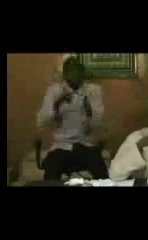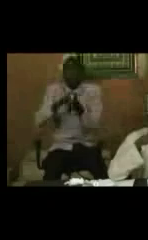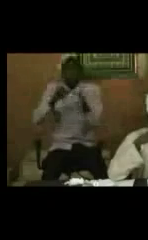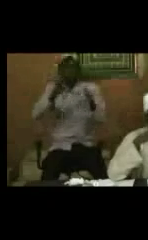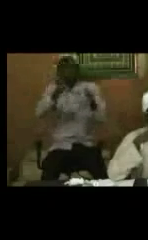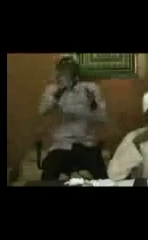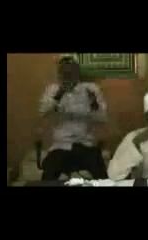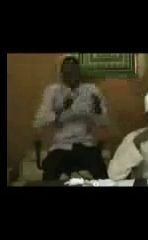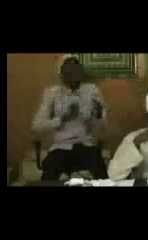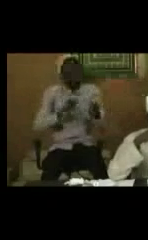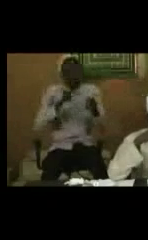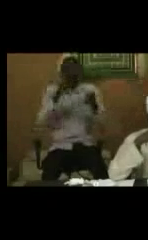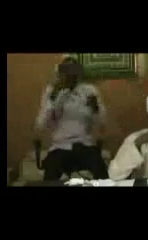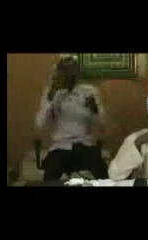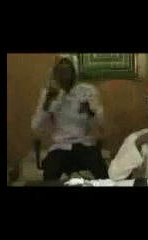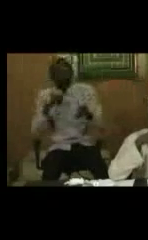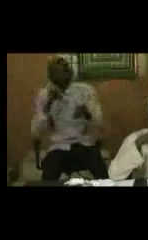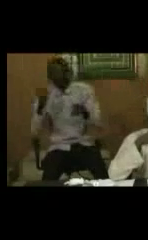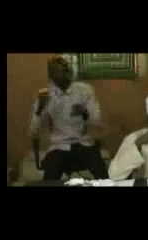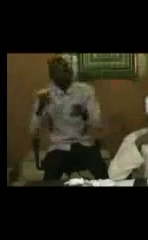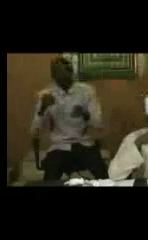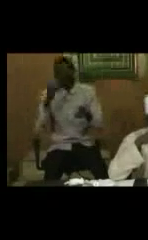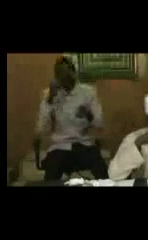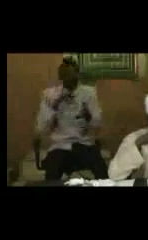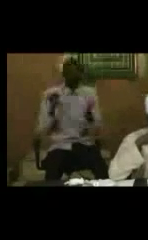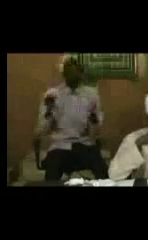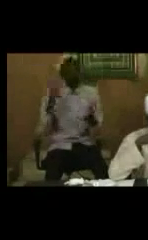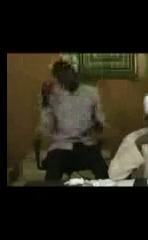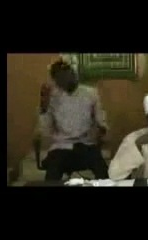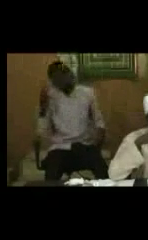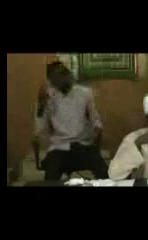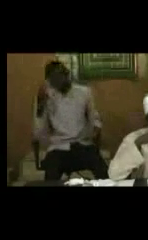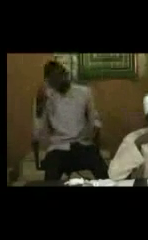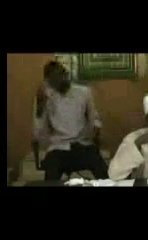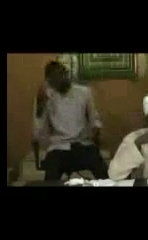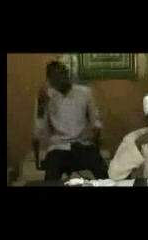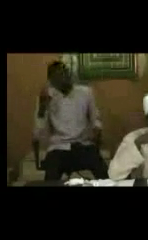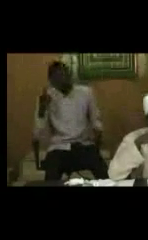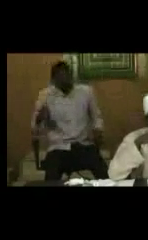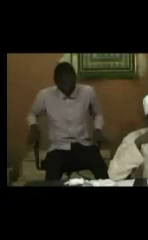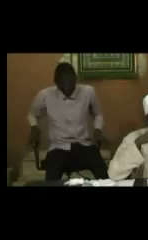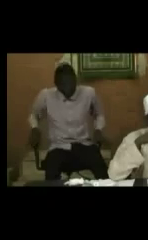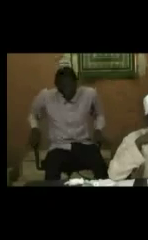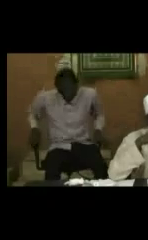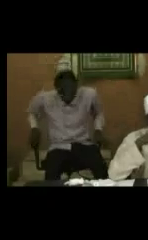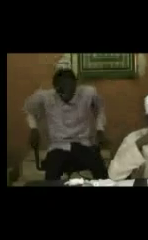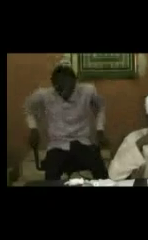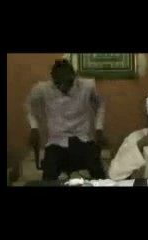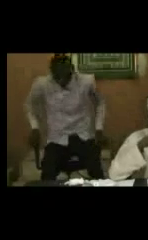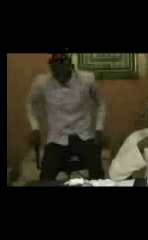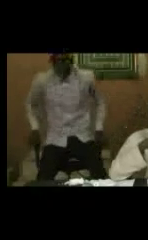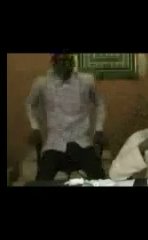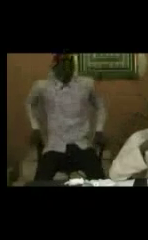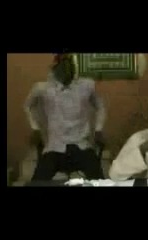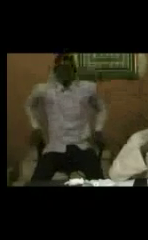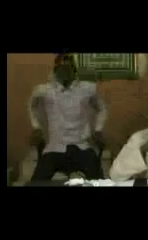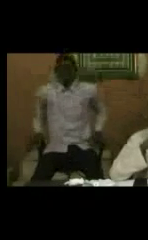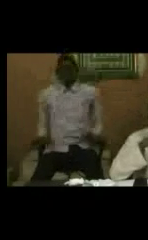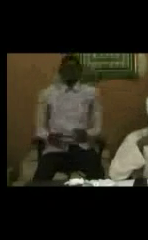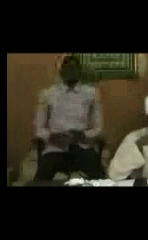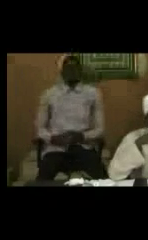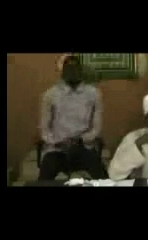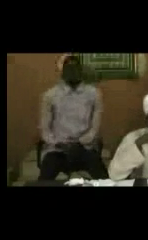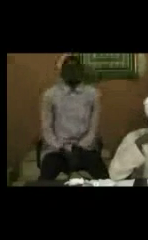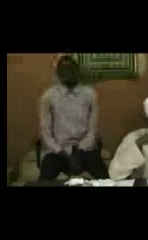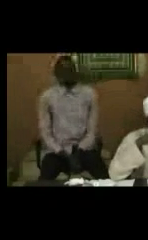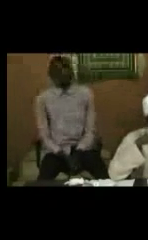ona koko marfu'an ituma ni pe oro na won gbe dodo ojisi olodun gan